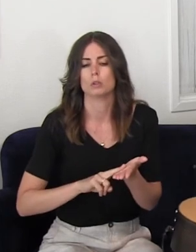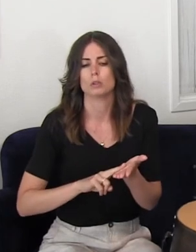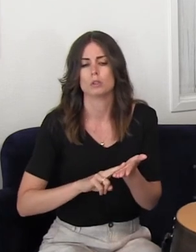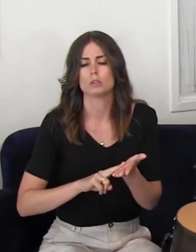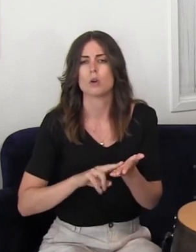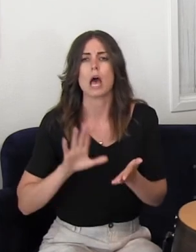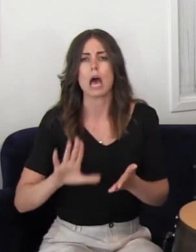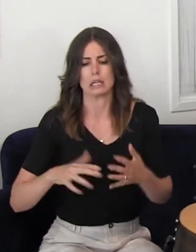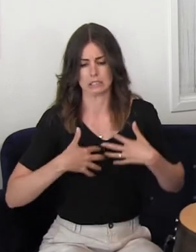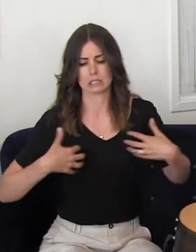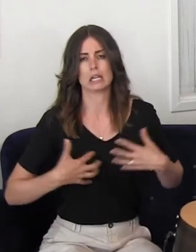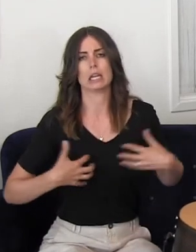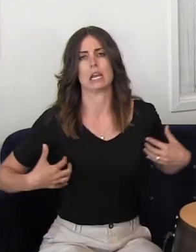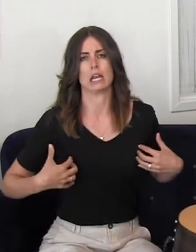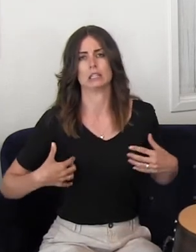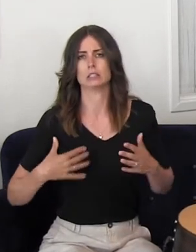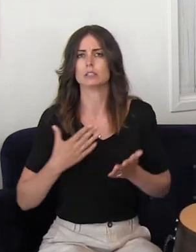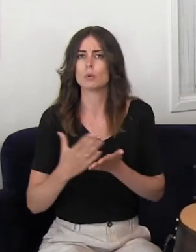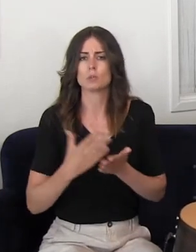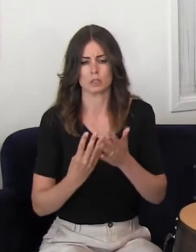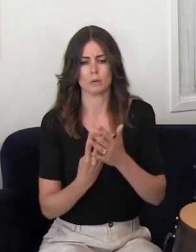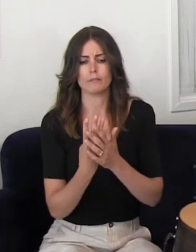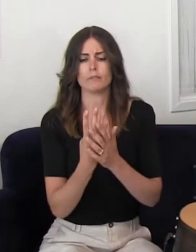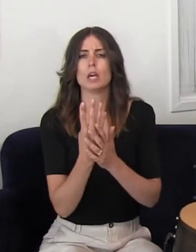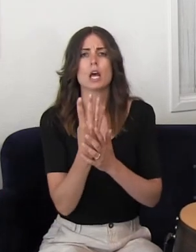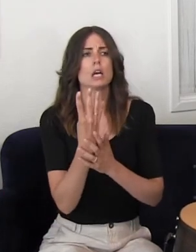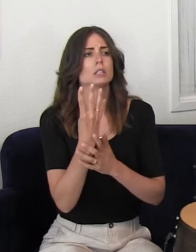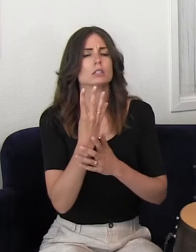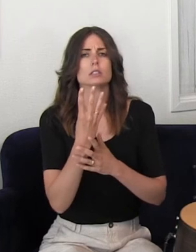av hans skelett fortsatte växa även när han var vuxen. Så han hade